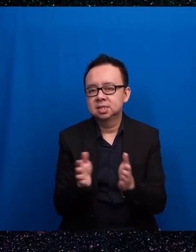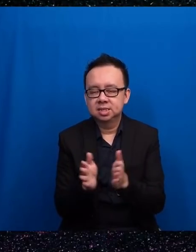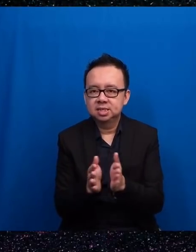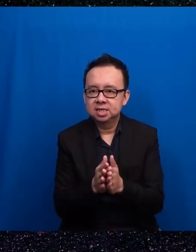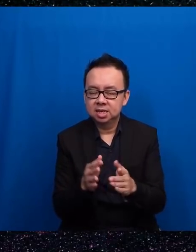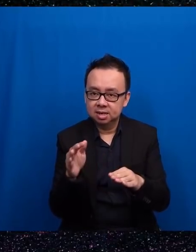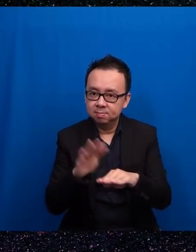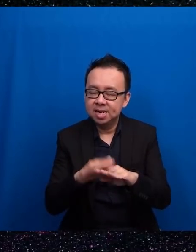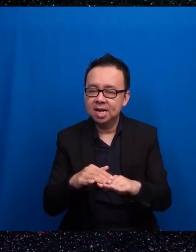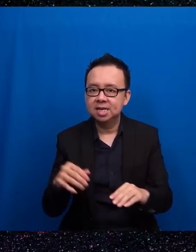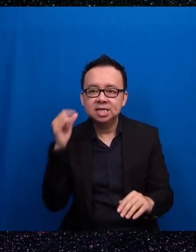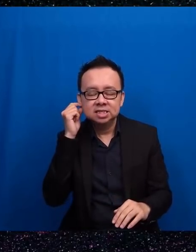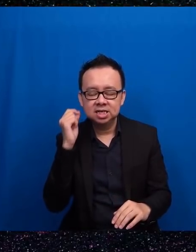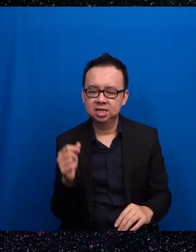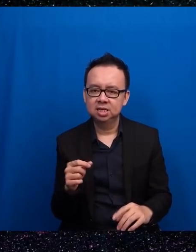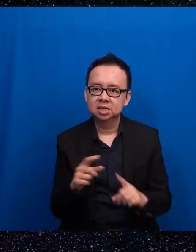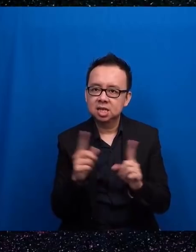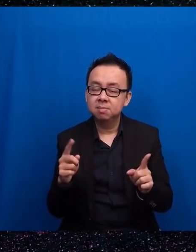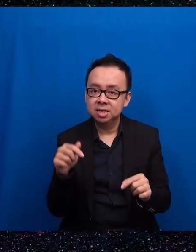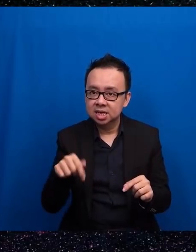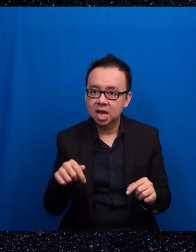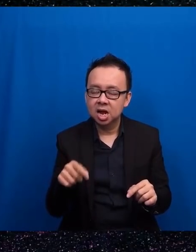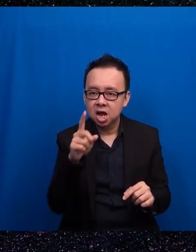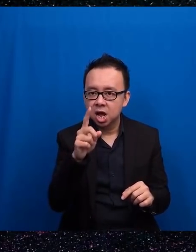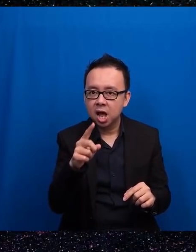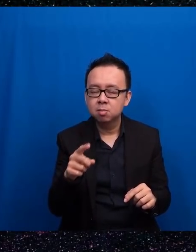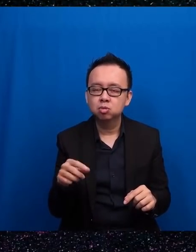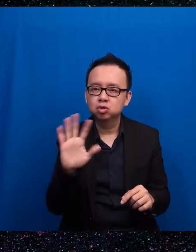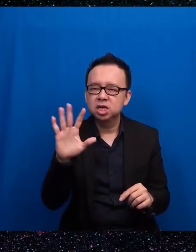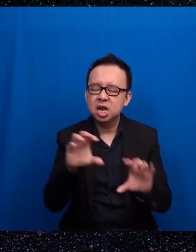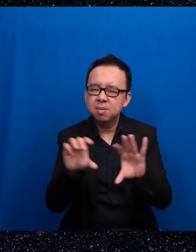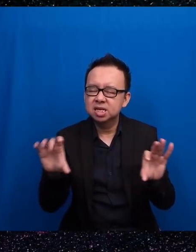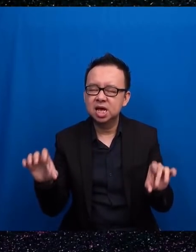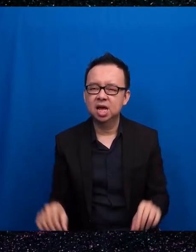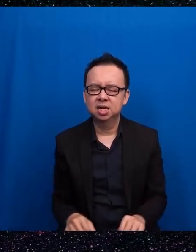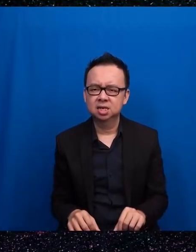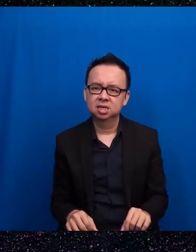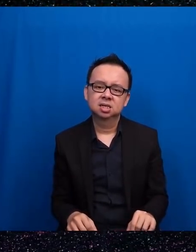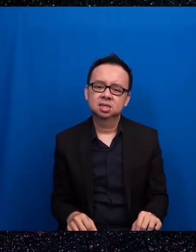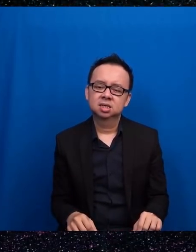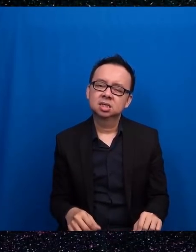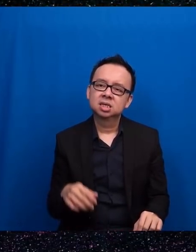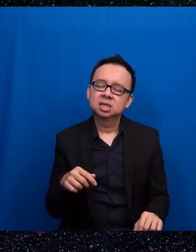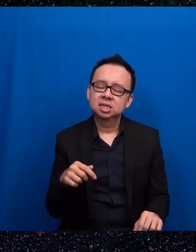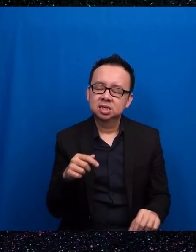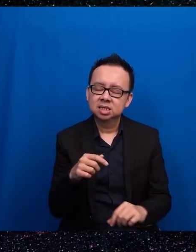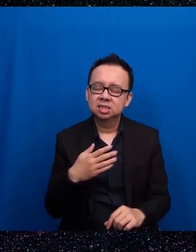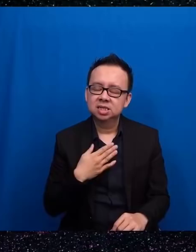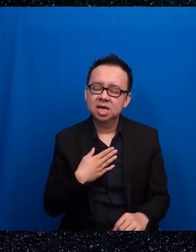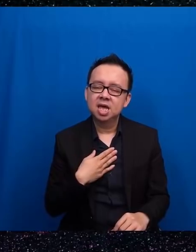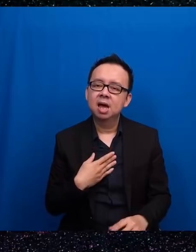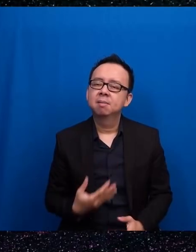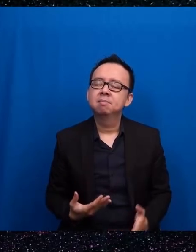ini menjadi lebih terpuruk lagi karena Anda sekarang jobless. Tapi dengar firman Tuhan, saya melihat dengan jelas orang ini diberi